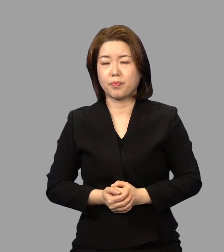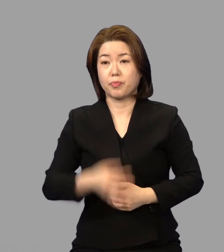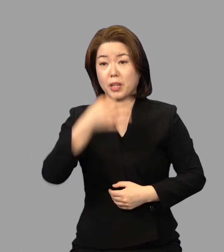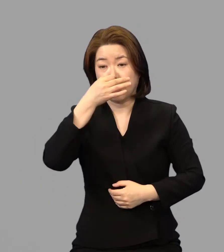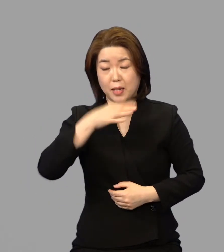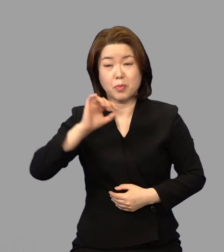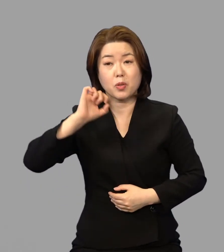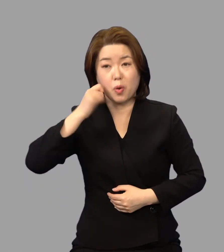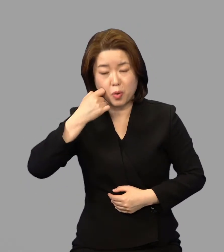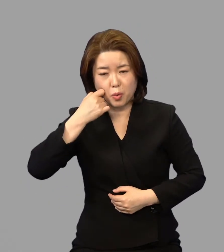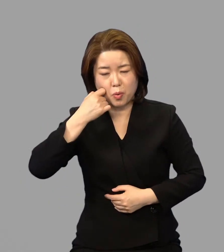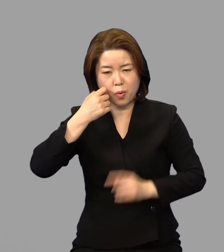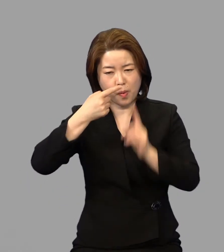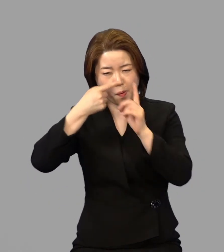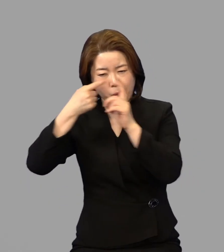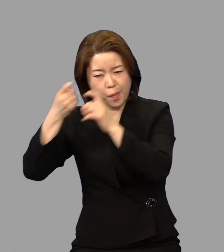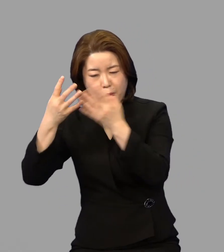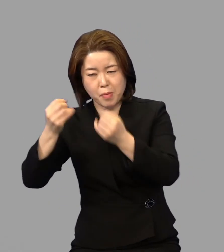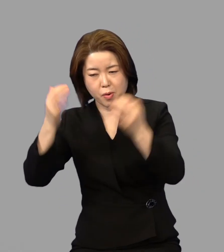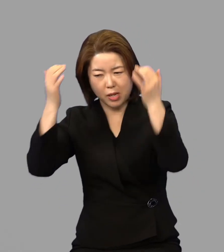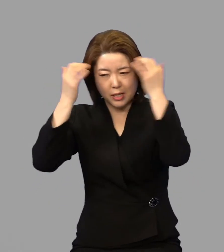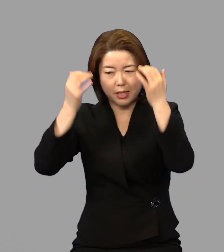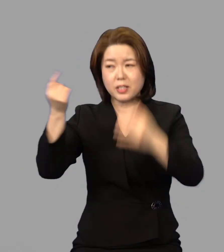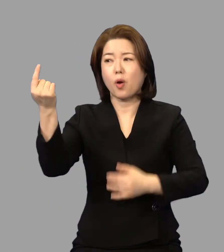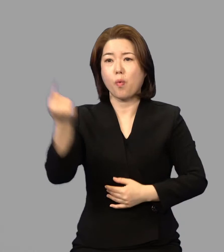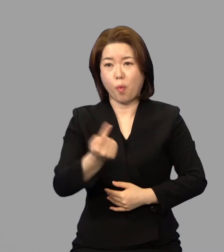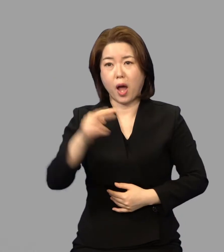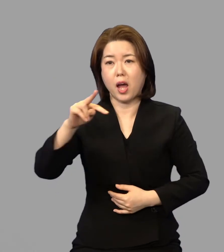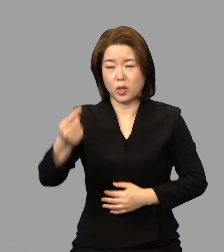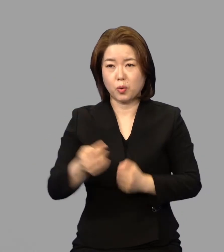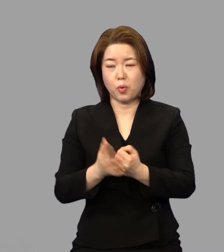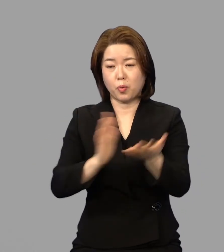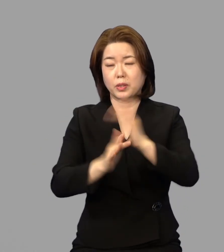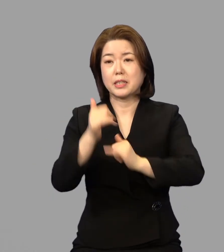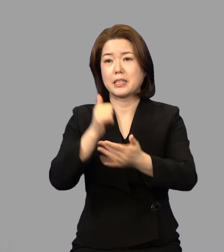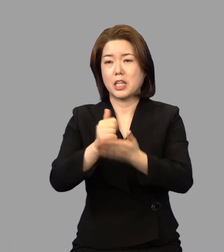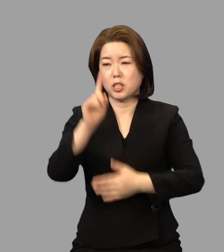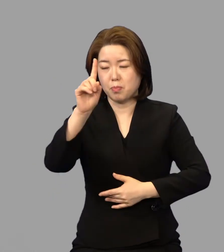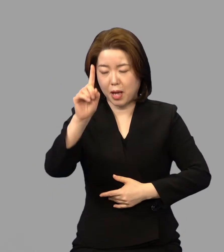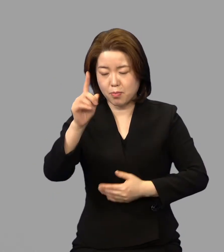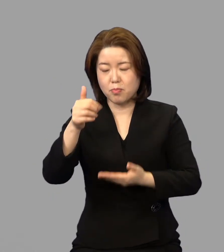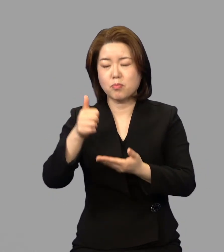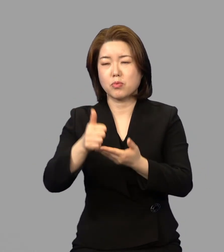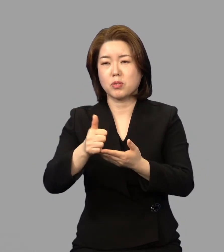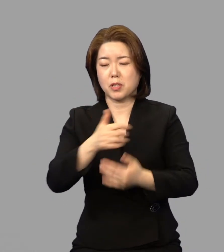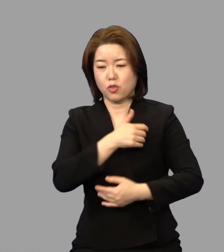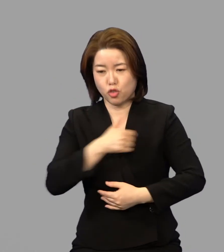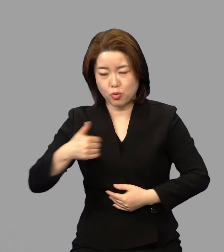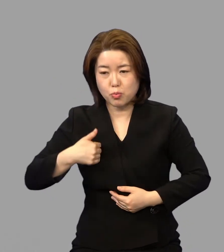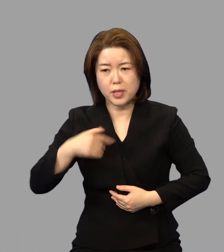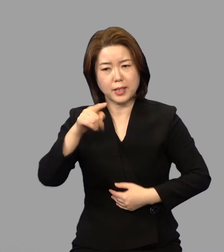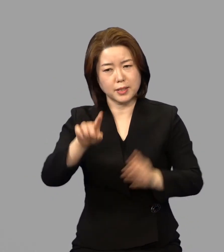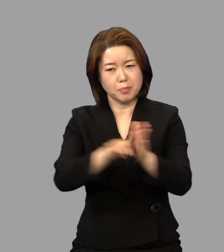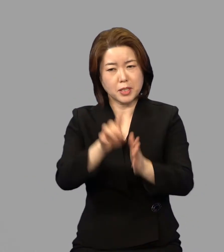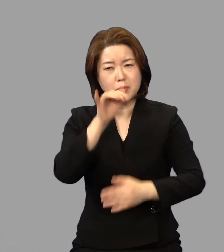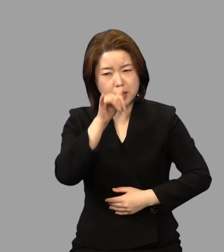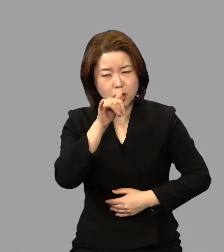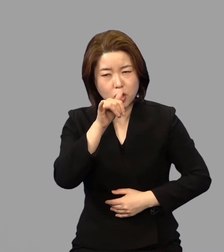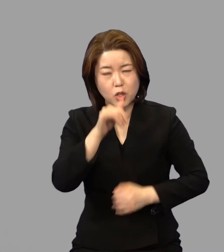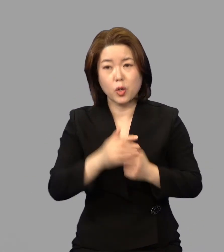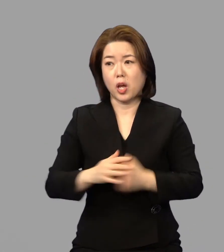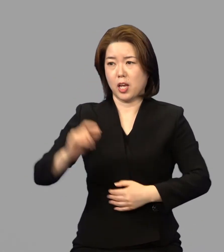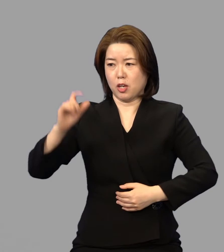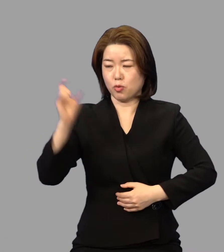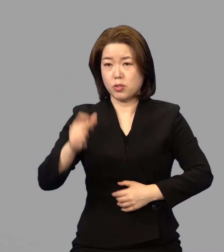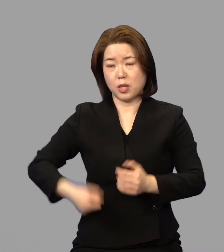힘들고 어렵고 유혹도 오고 시련이 와도 예수님 한 분이면 정말 충분한 그 믿음인가?